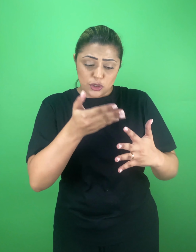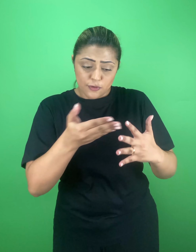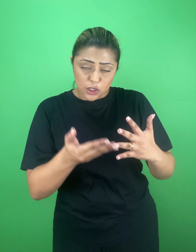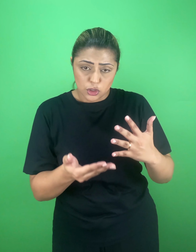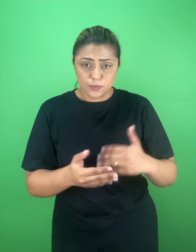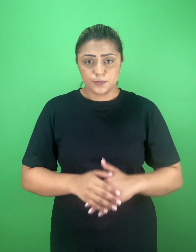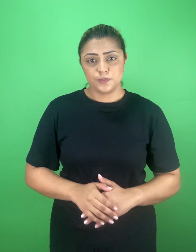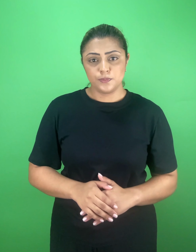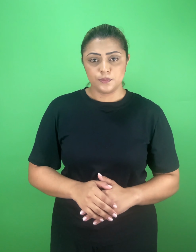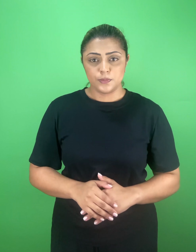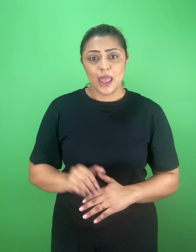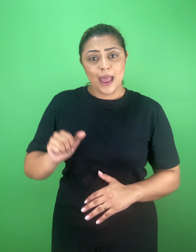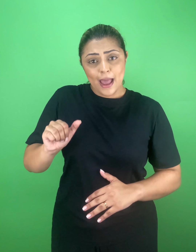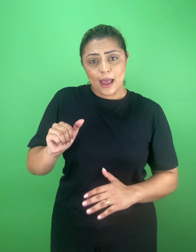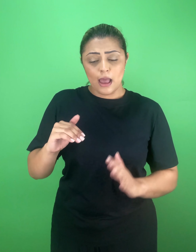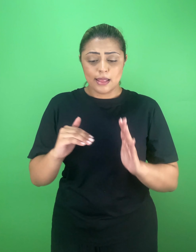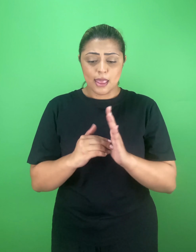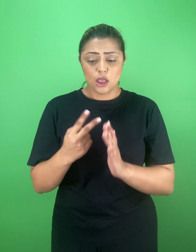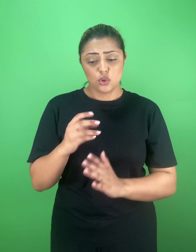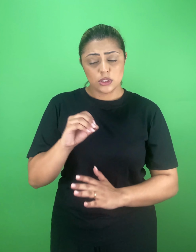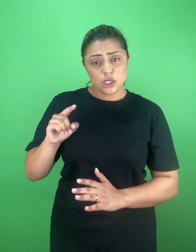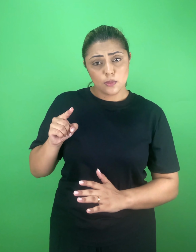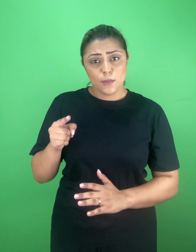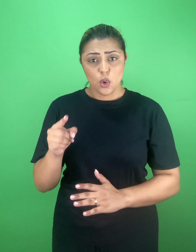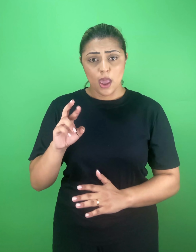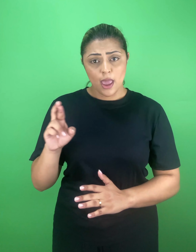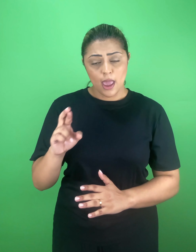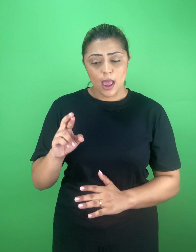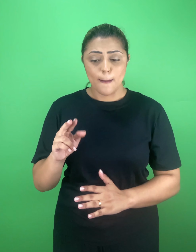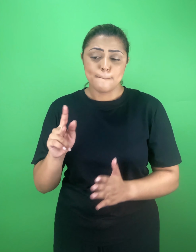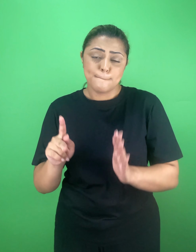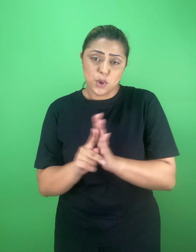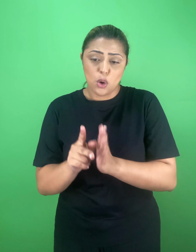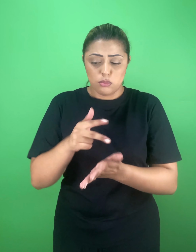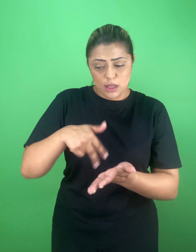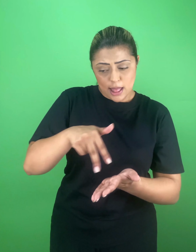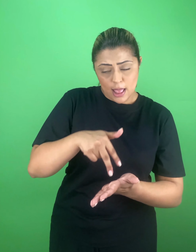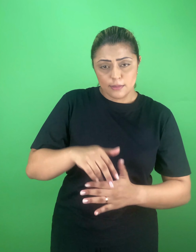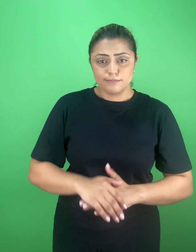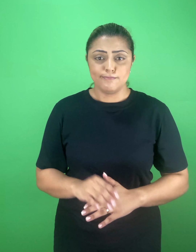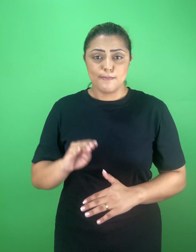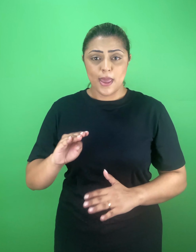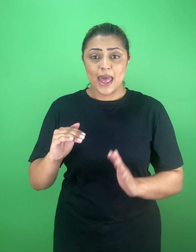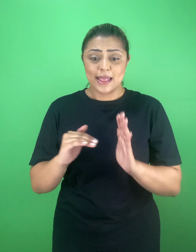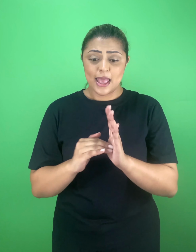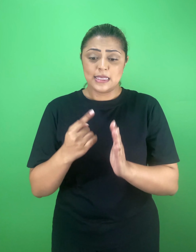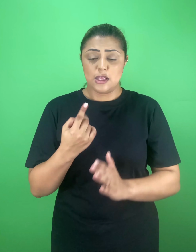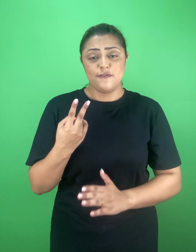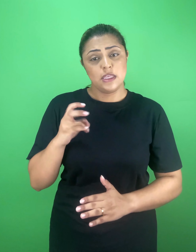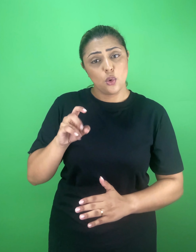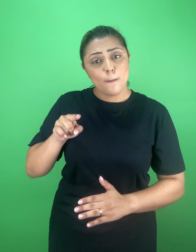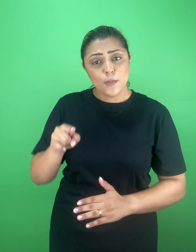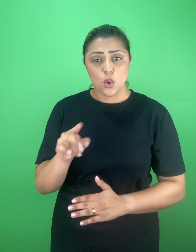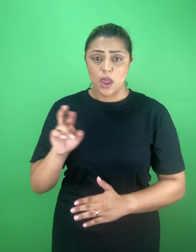forma A. Até R$ 200.000 para dança B. Até R$.000 para música